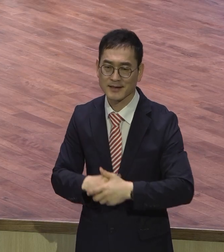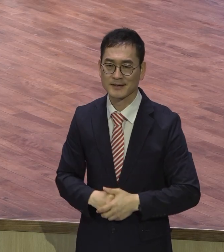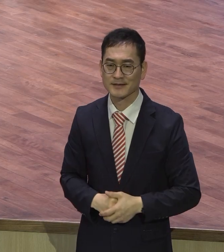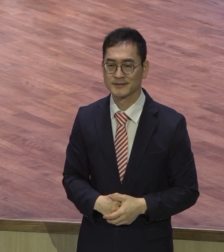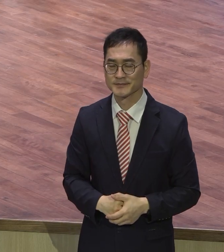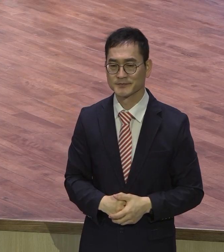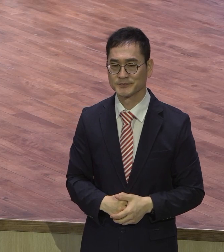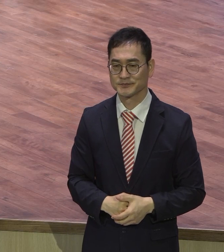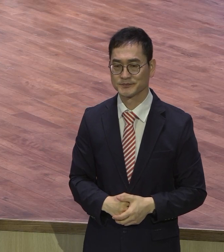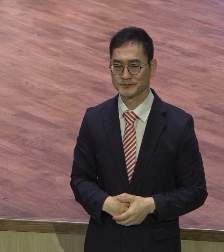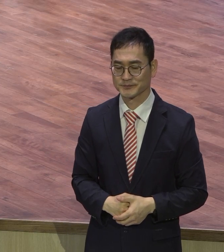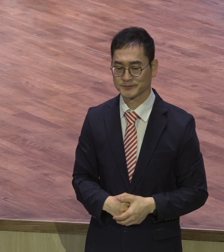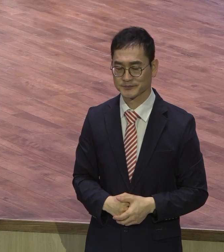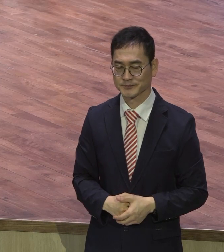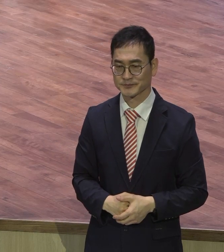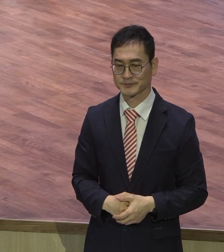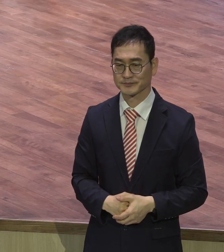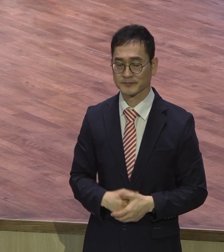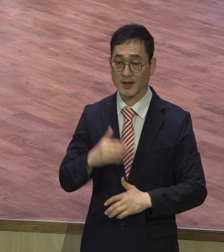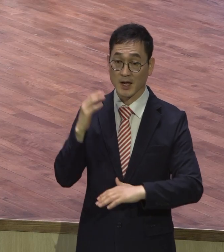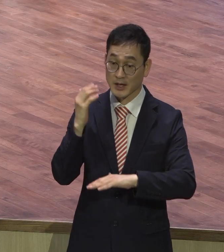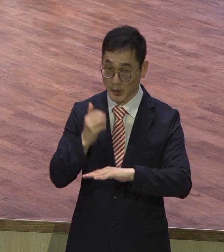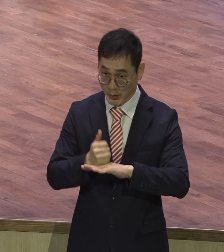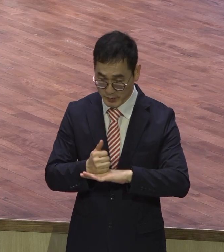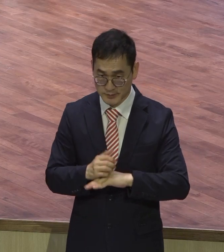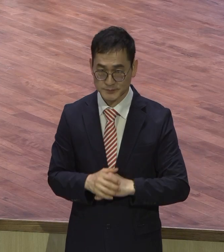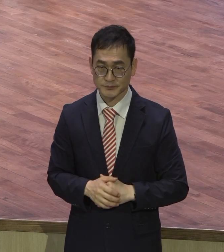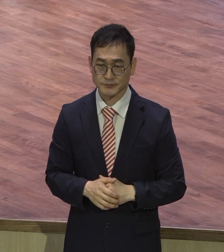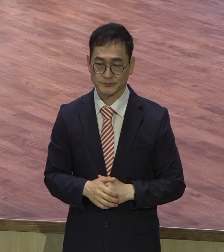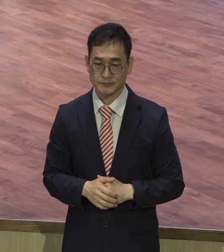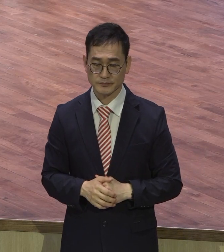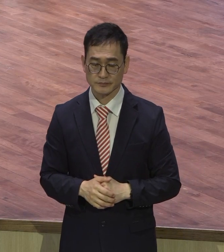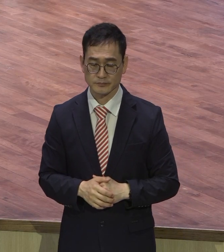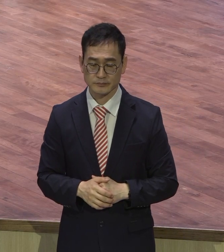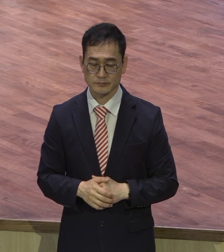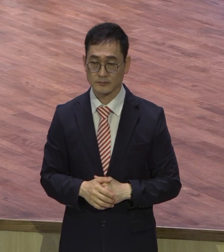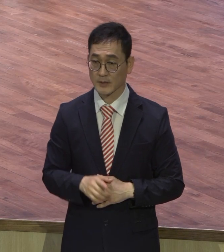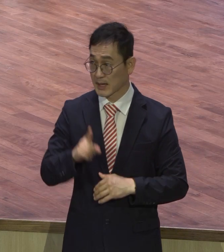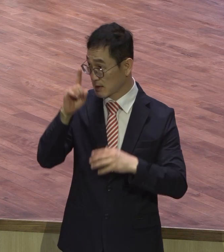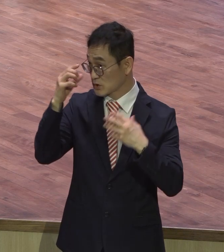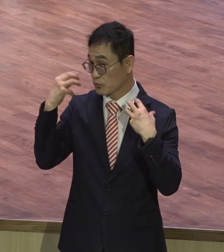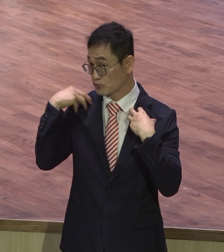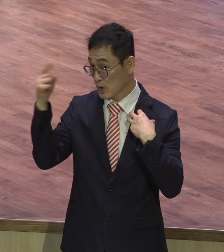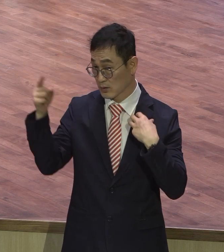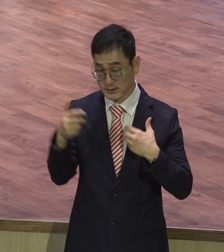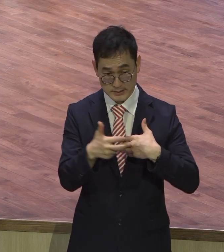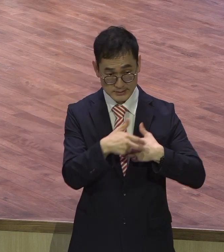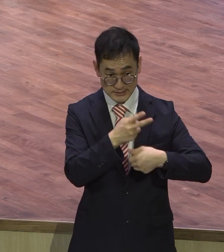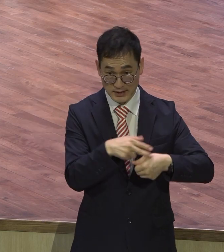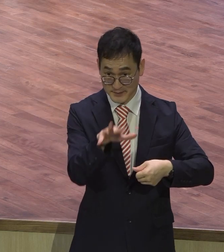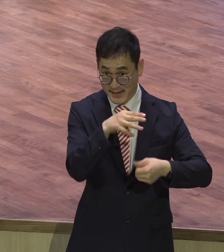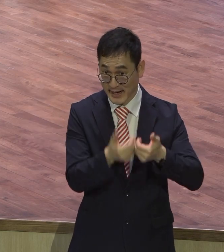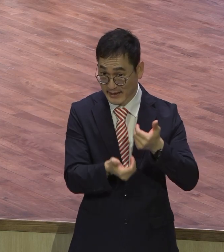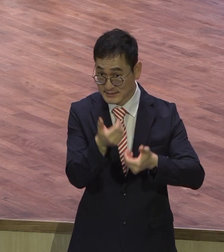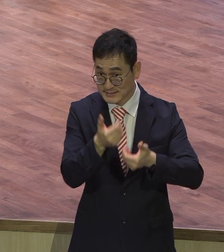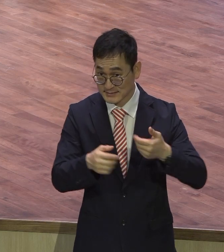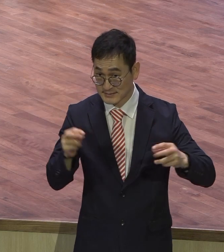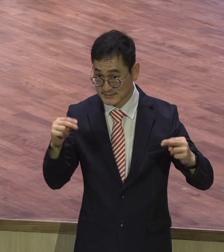결론입니다 최근 정부와 의료계가 갈등하면서 여러가지